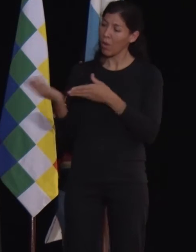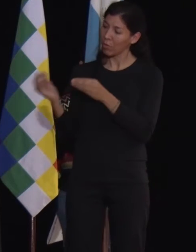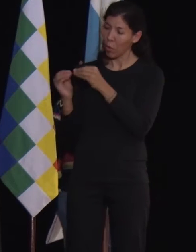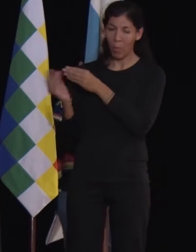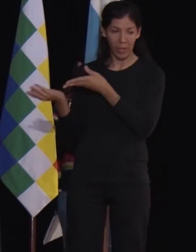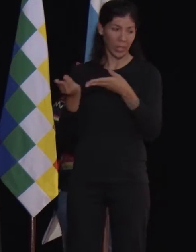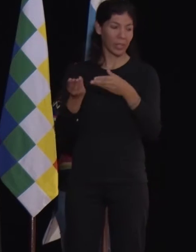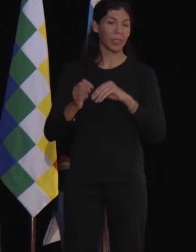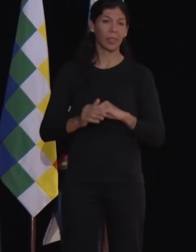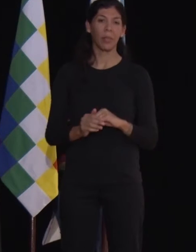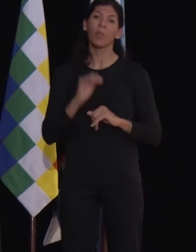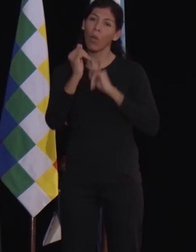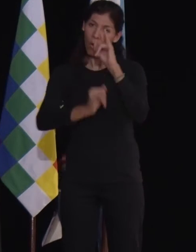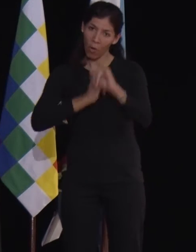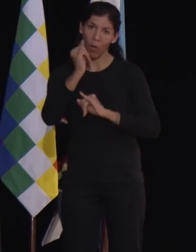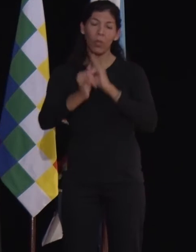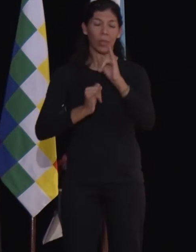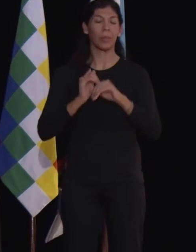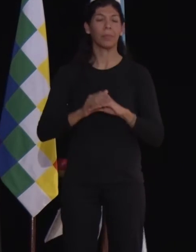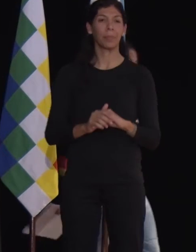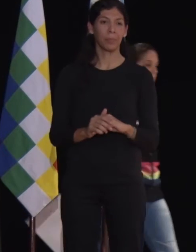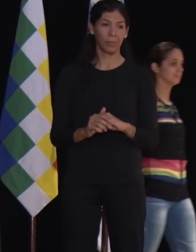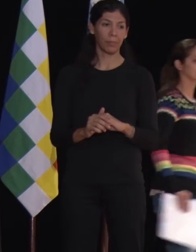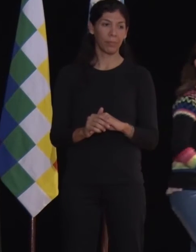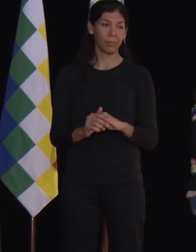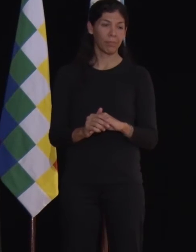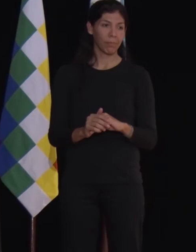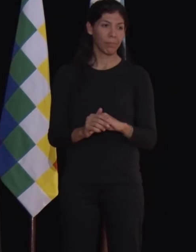mi compañera julieta que les va a explicar un poquito mejor